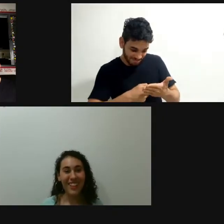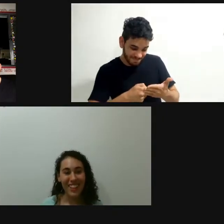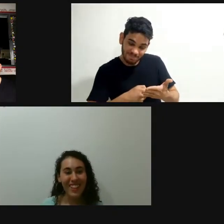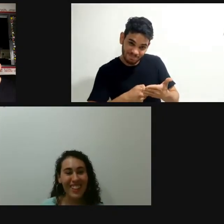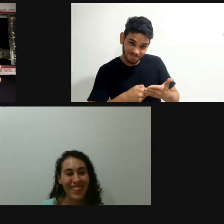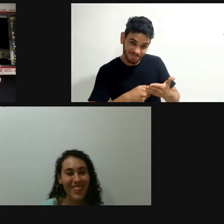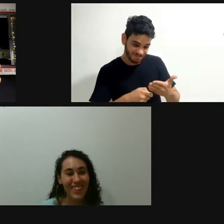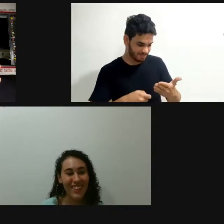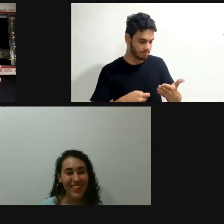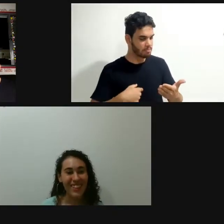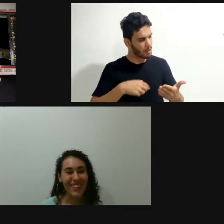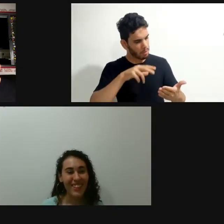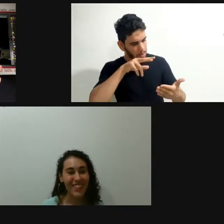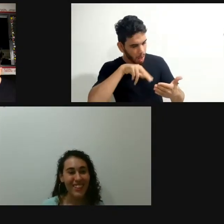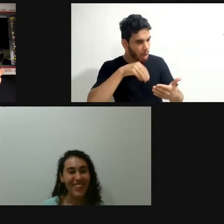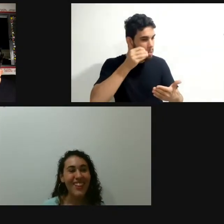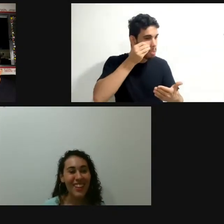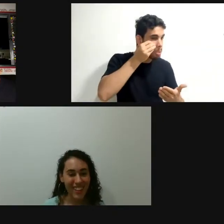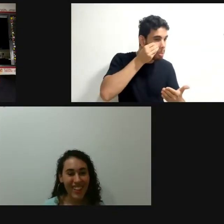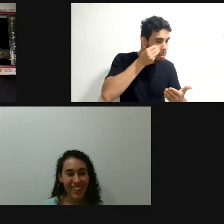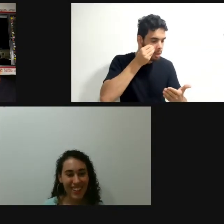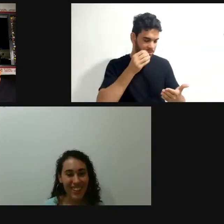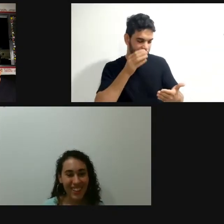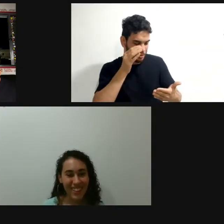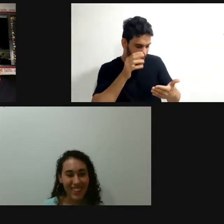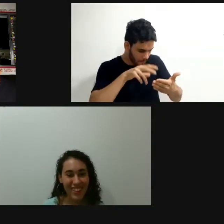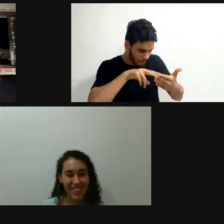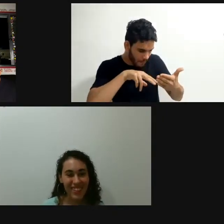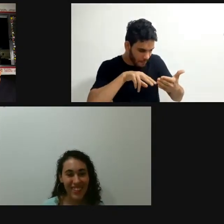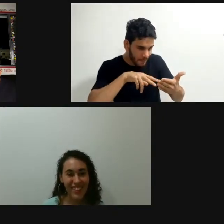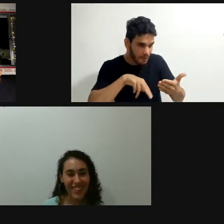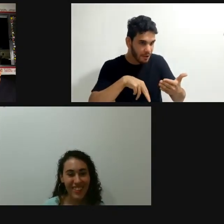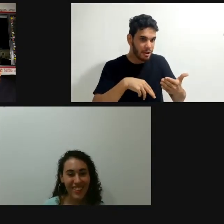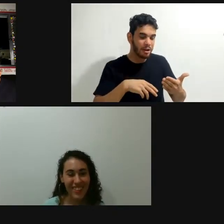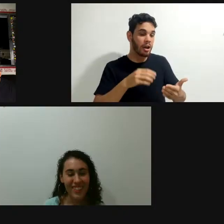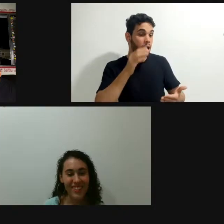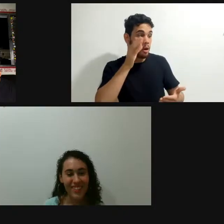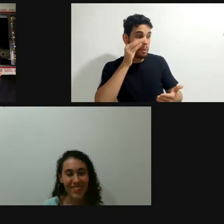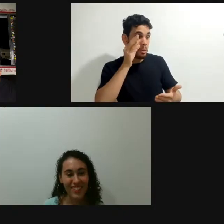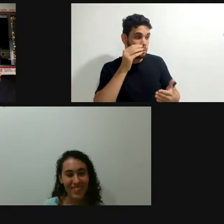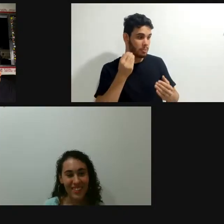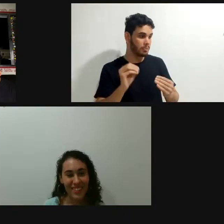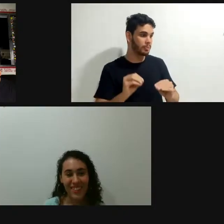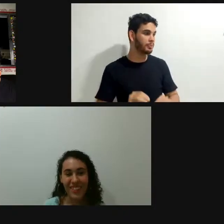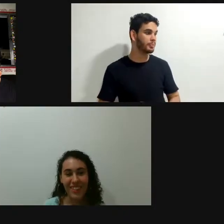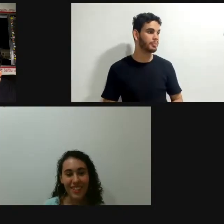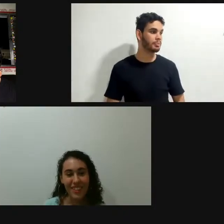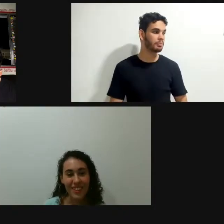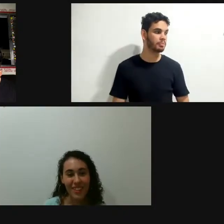eu li um pouquinho, o que eu pude ler, eu anotei aqui, pra te perguntar.